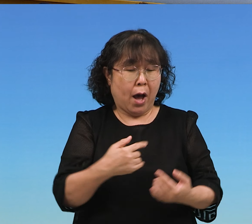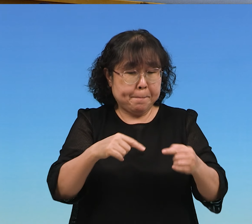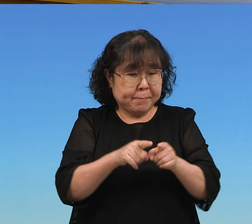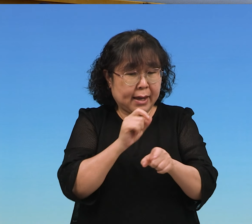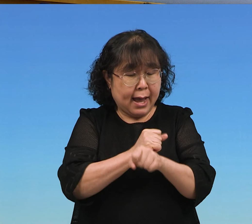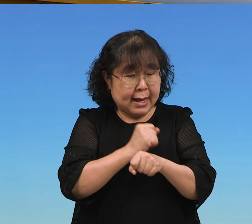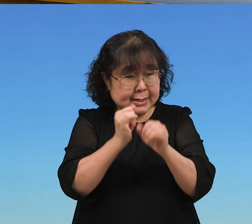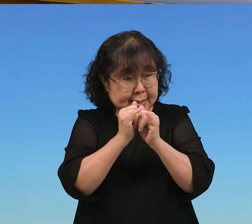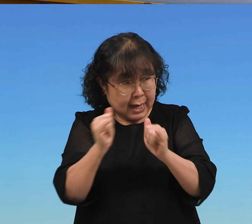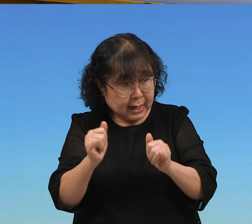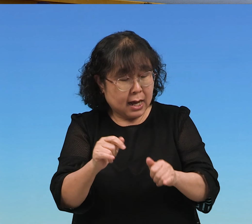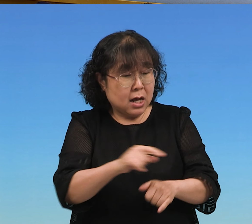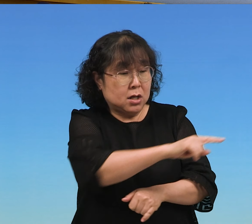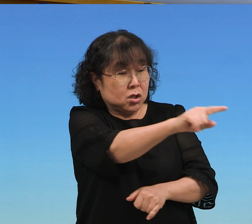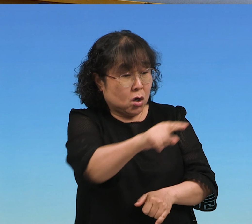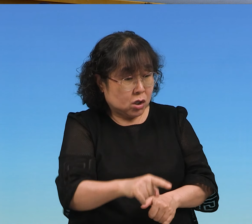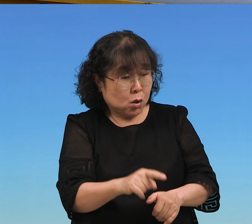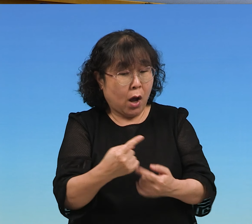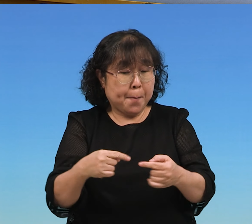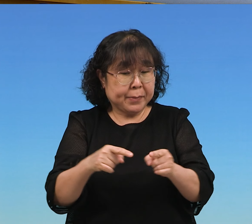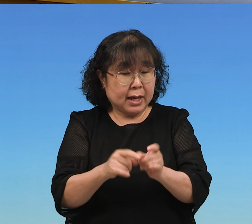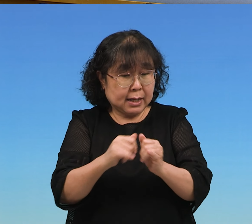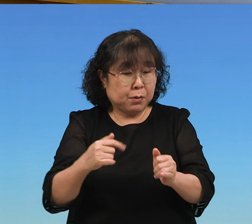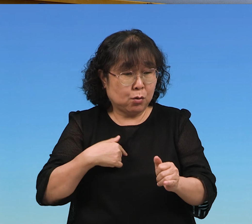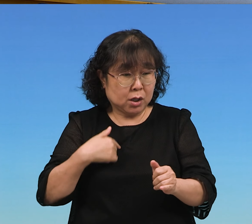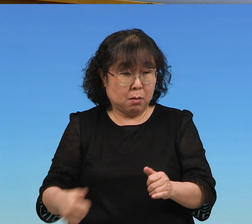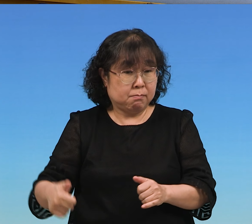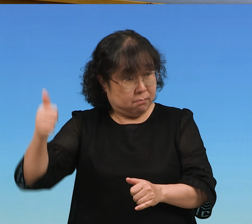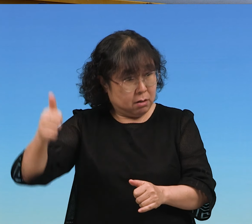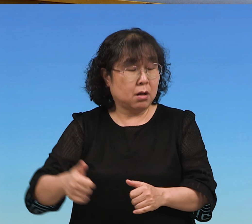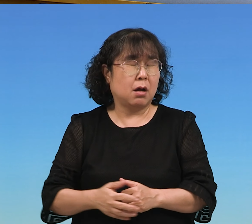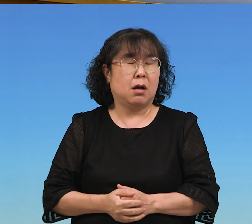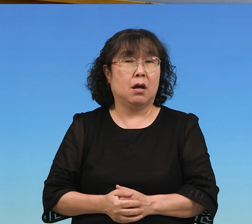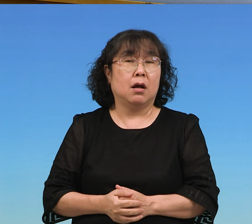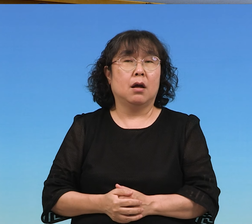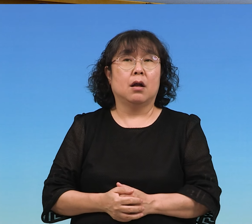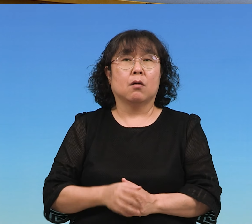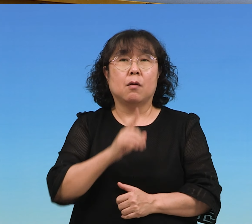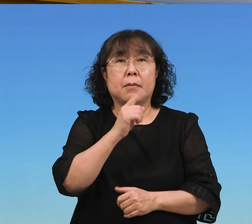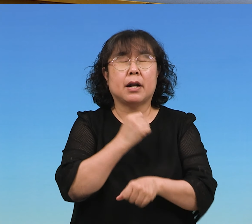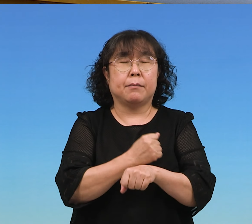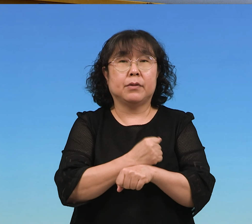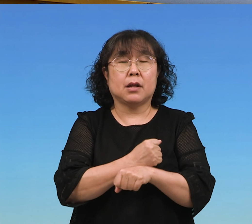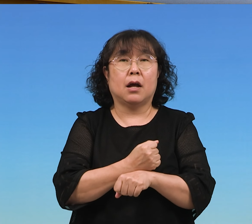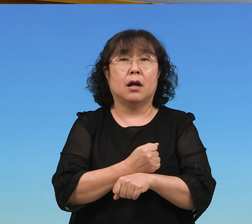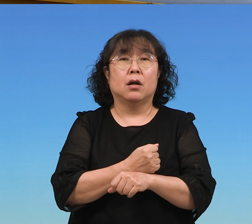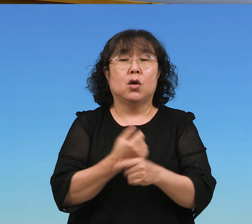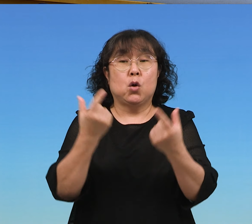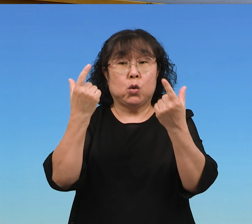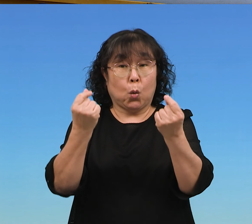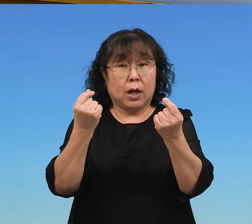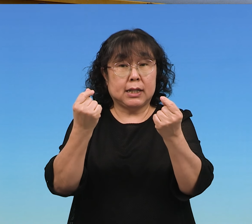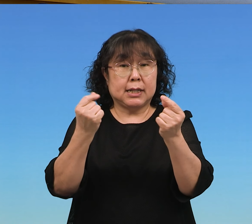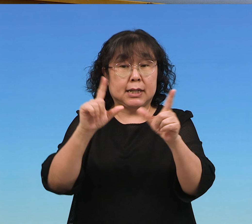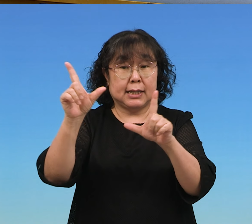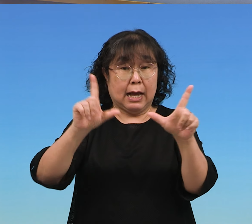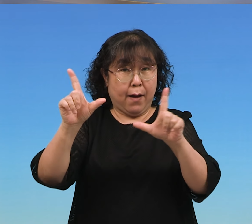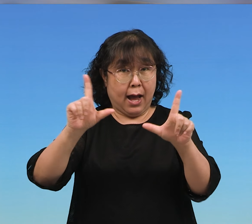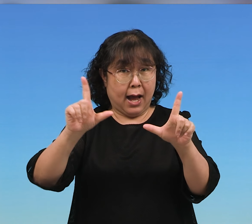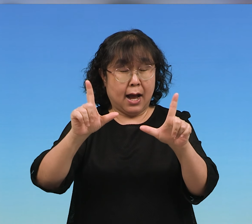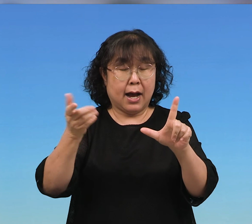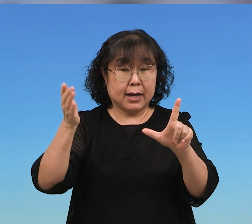말라. 우리와 함께 한 자가 그들과 함께 한 자보다 많으니라. 아니, 똑같은 상황을 지금 보고 있는데 이